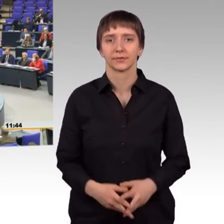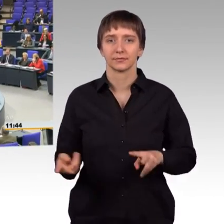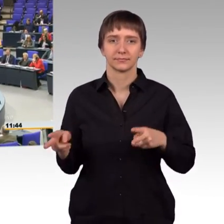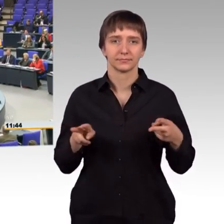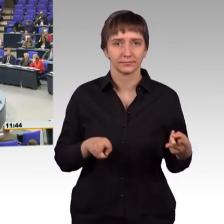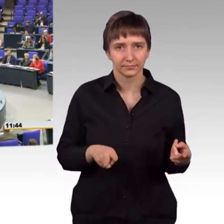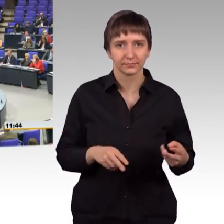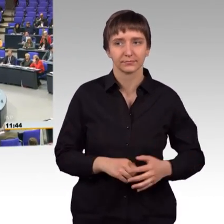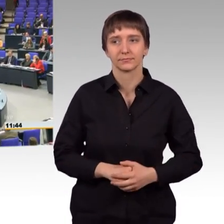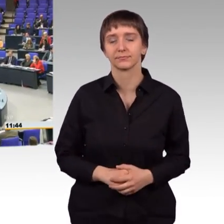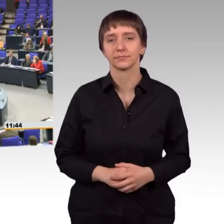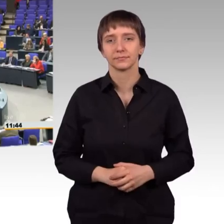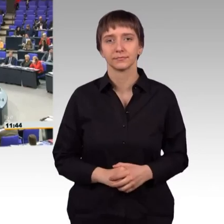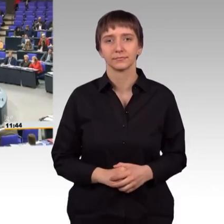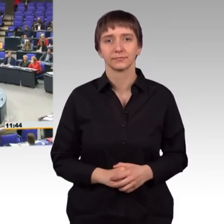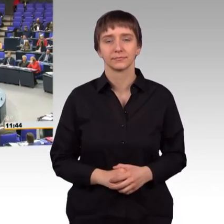Applaus